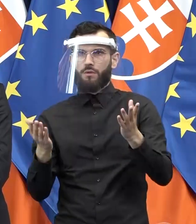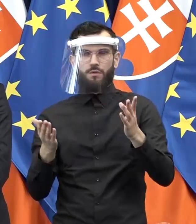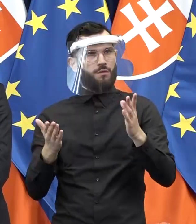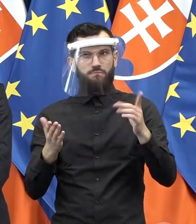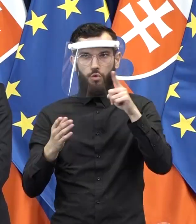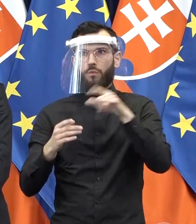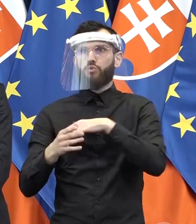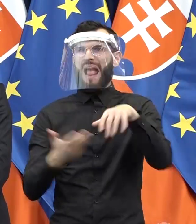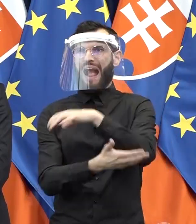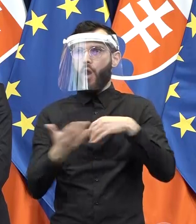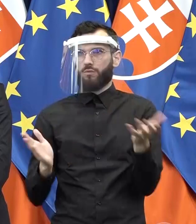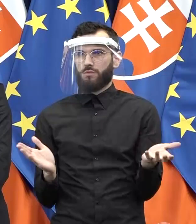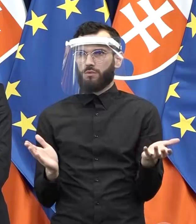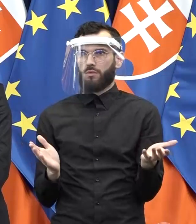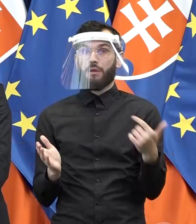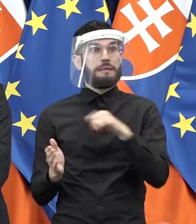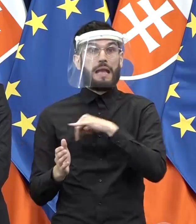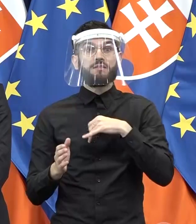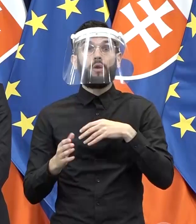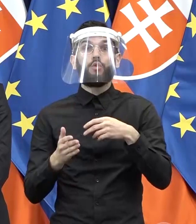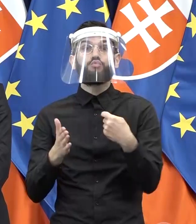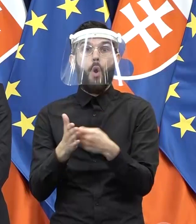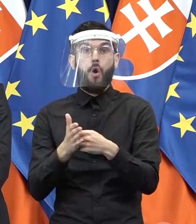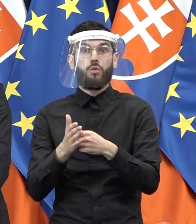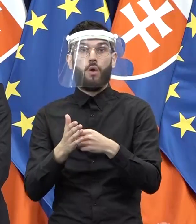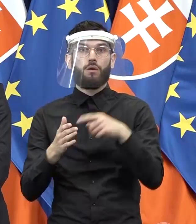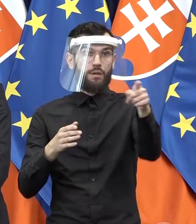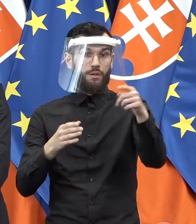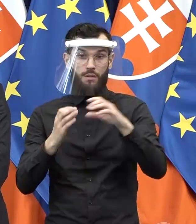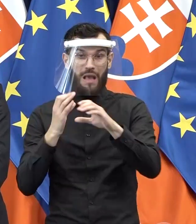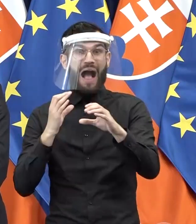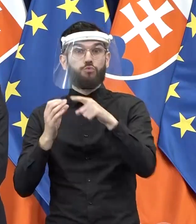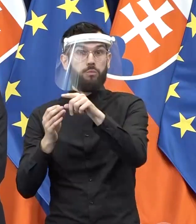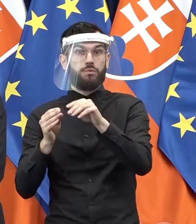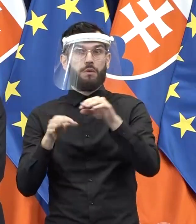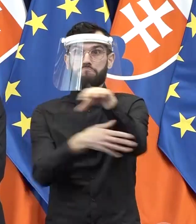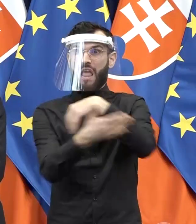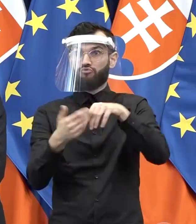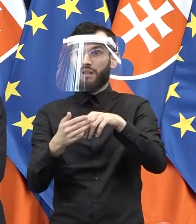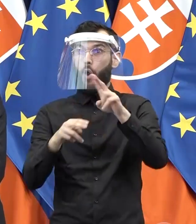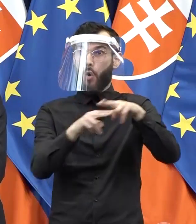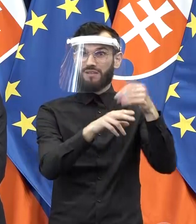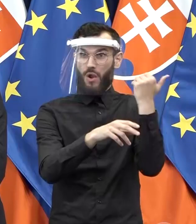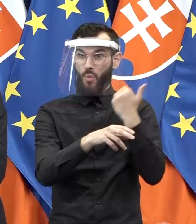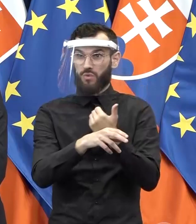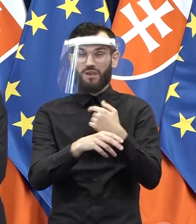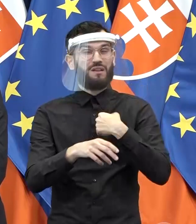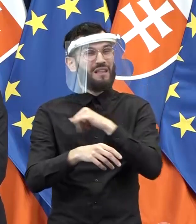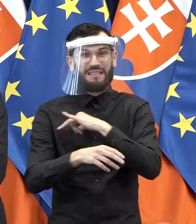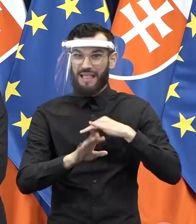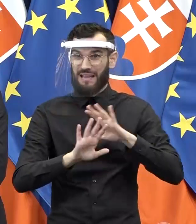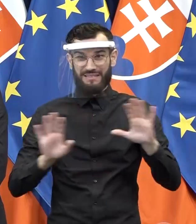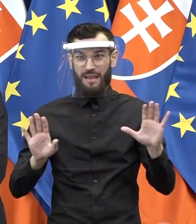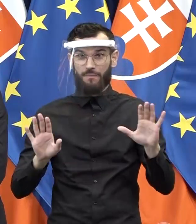nastávať to, čo nechceme, aby sa dôchodci v hromadných prostriedkoch, napríklad v MHD, miešali s tými ostatnými ľuďmi. My chceme, aby v tom čase,